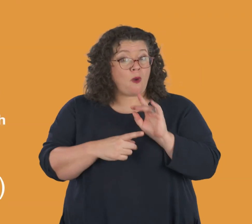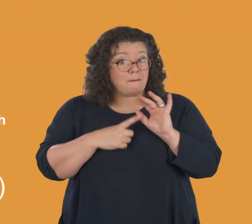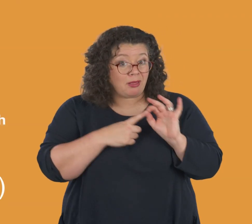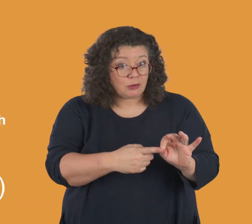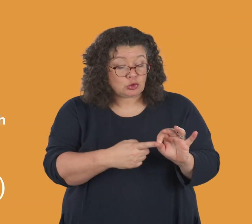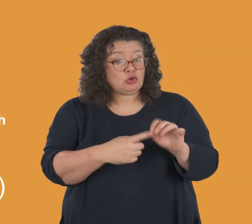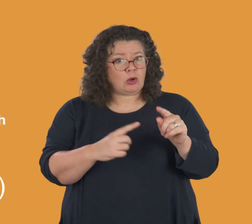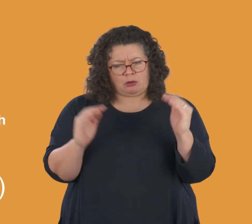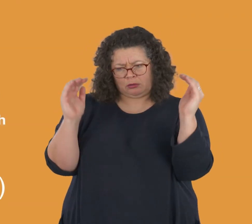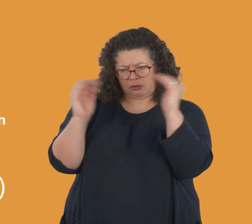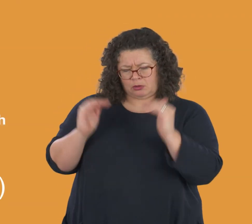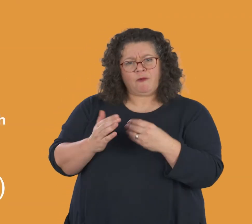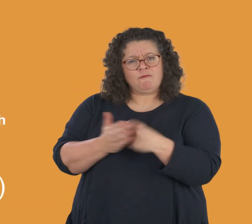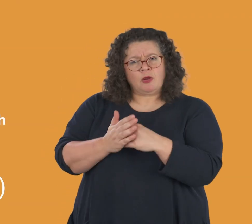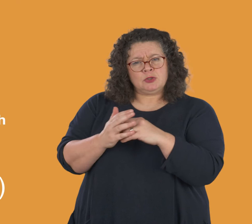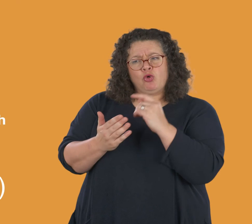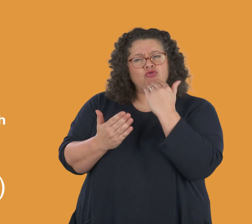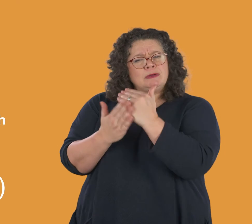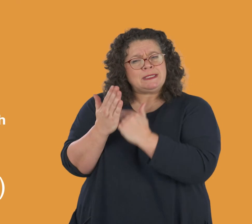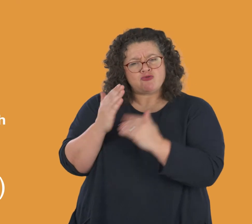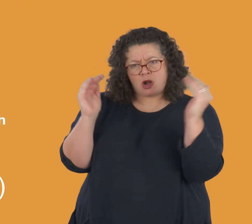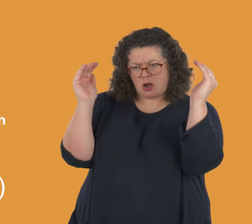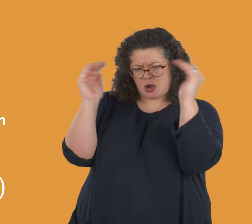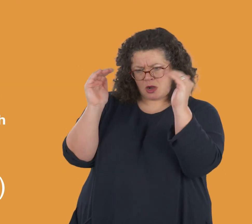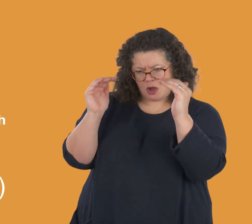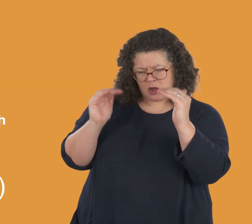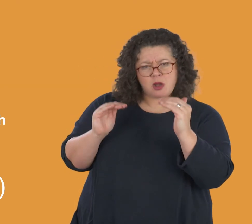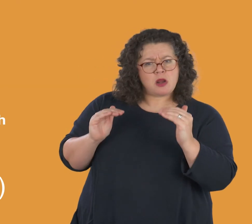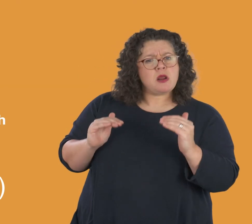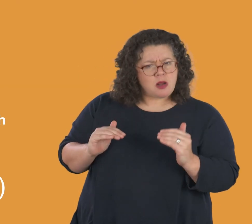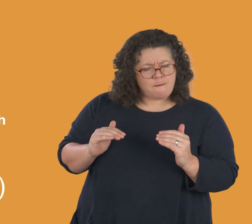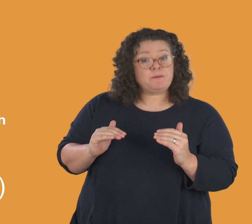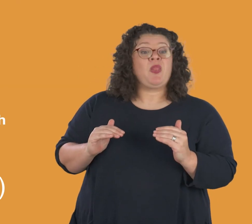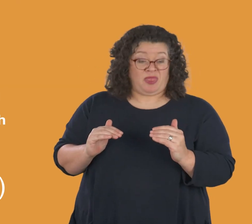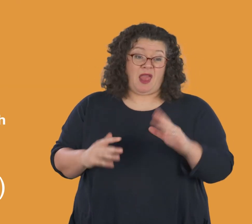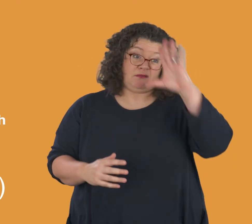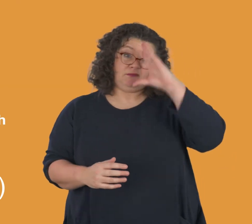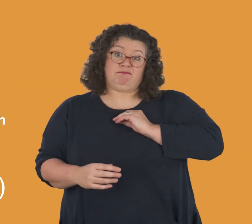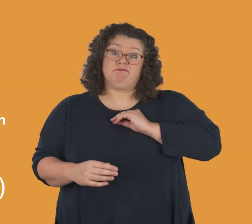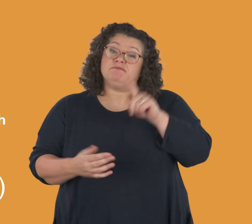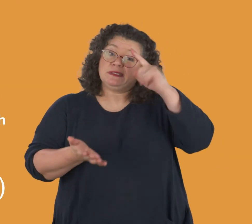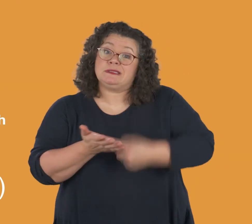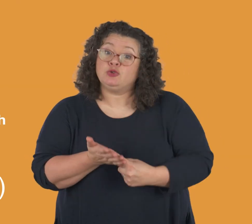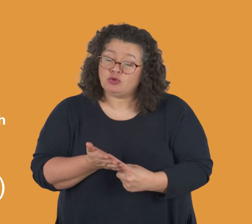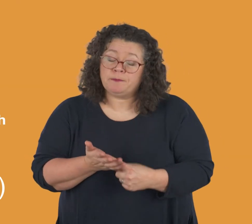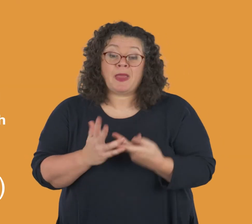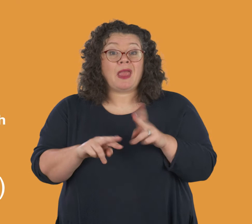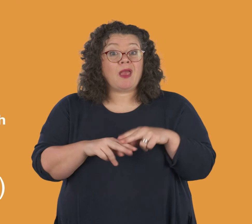byddwch yn llwyddiannus, byddwch yn derbyn llythyr dyfarnu a chopi o'n talerau ac amodau i lofnodi a'i ddychwelyd.